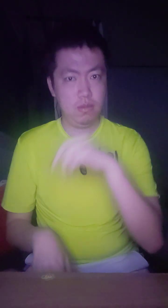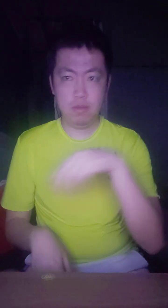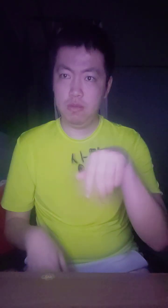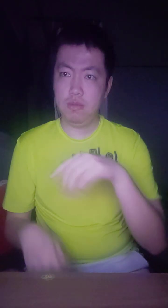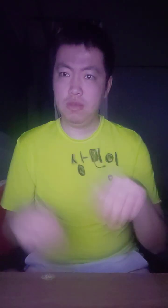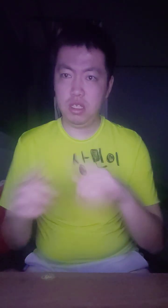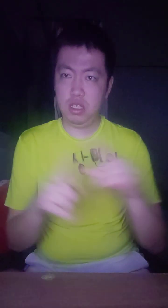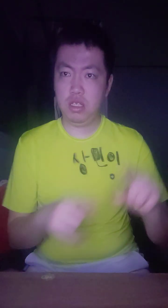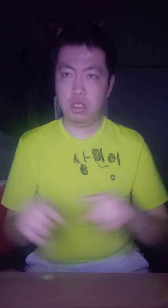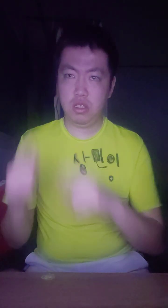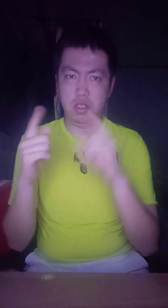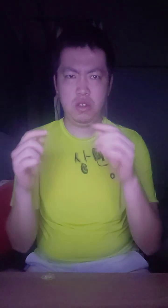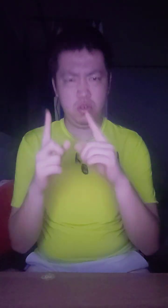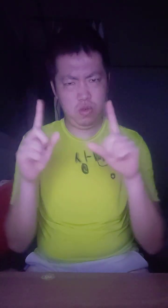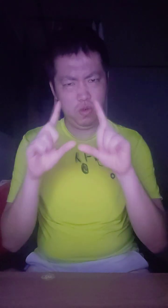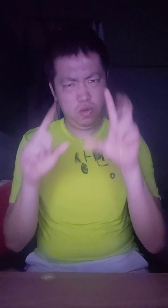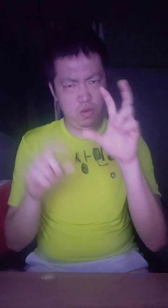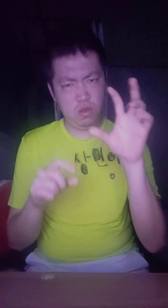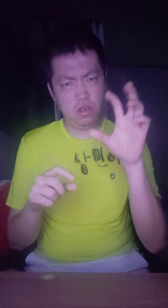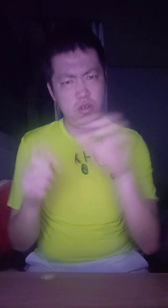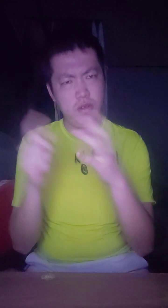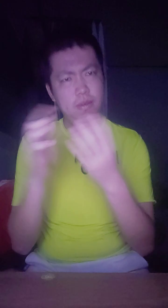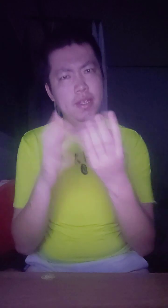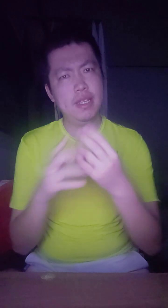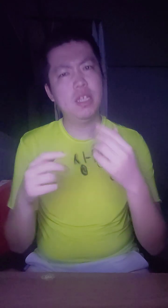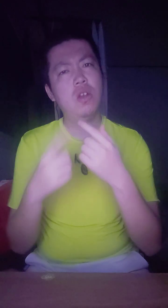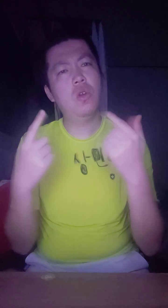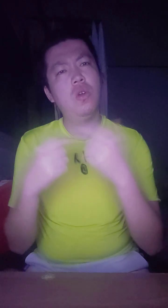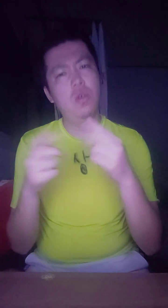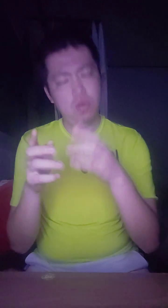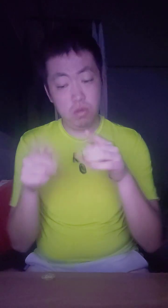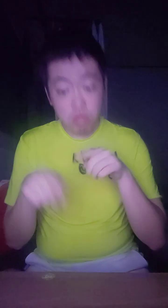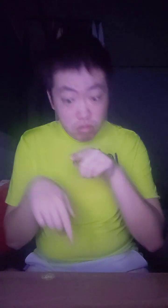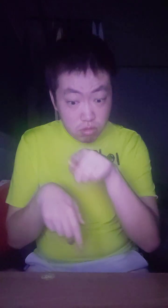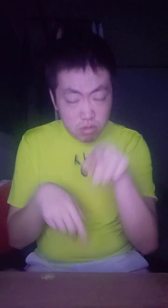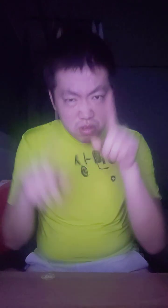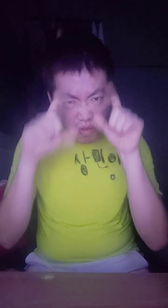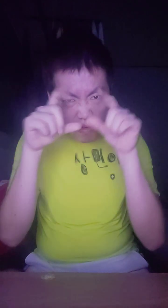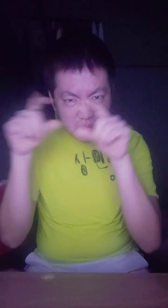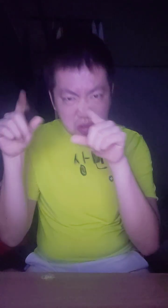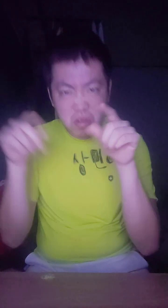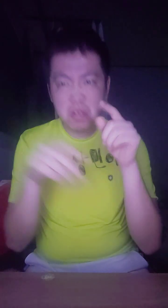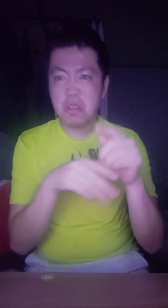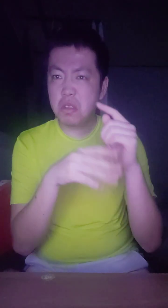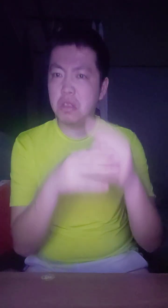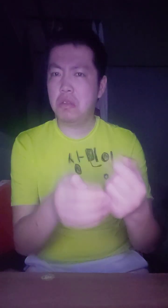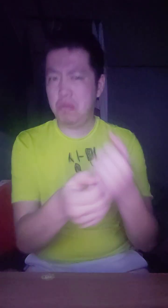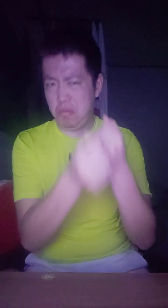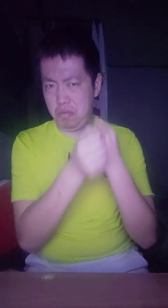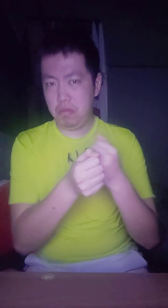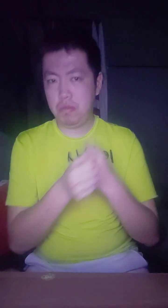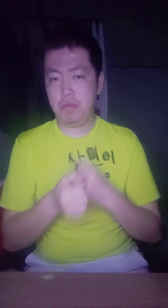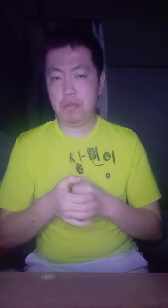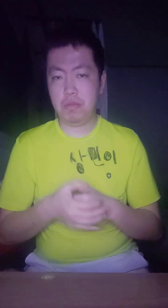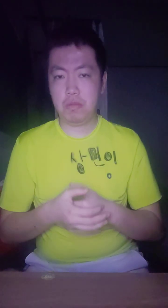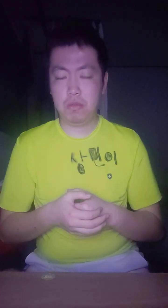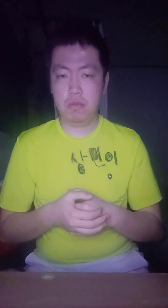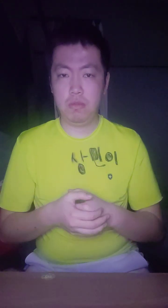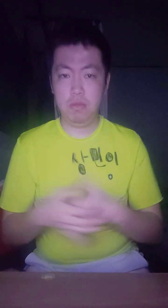한 상가 화장실에서 한 20대 남성이 여성을 따라 들어가 불법 촬영하려다 체포됐습니다. 연세대학교